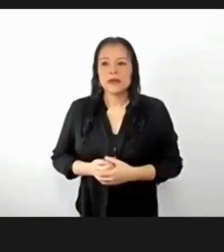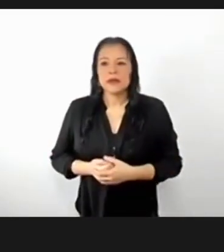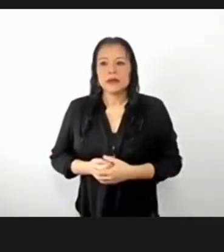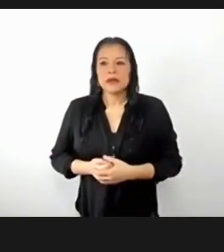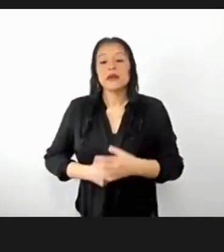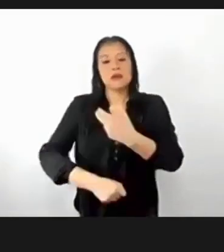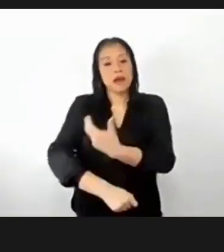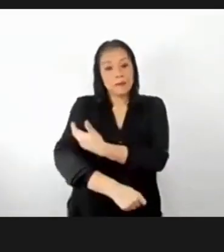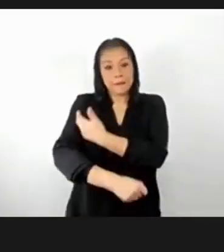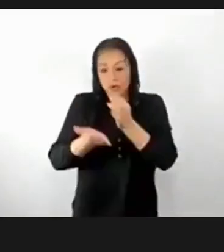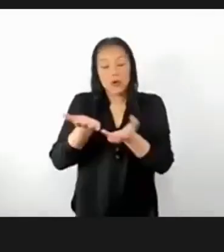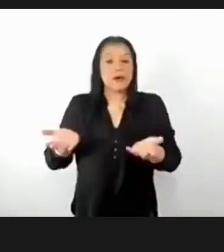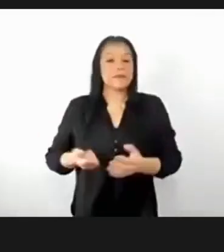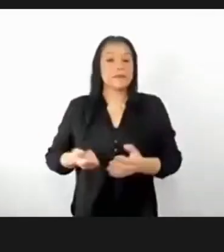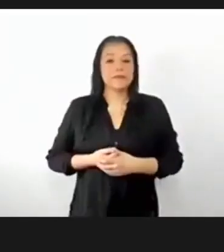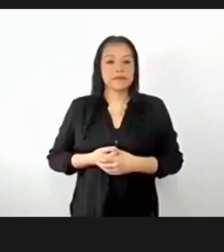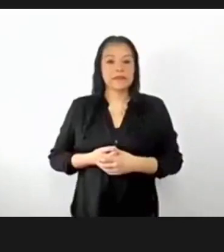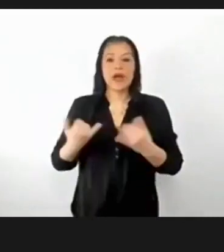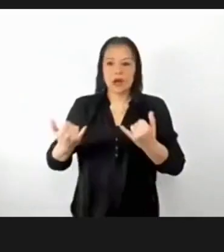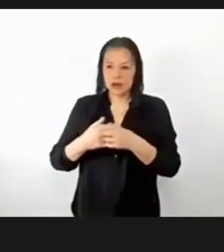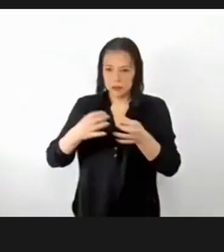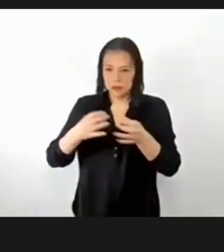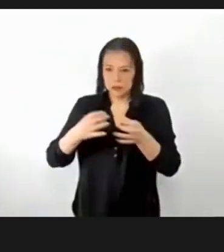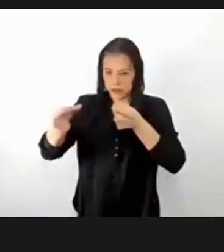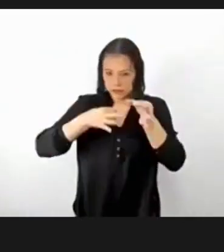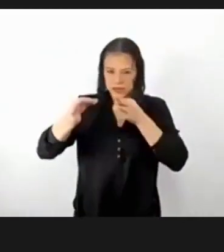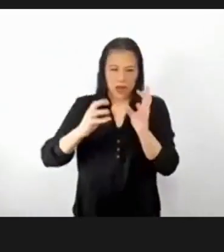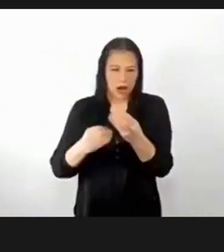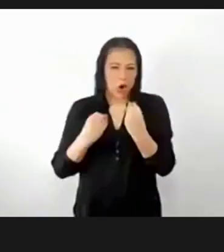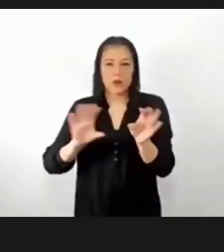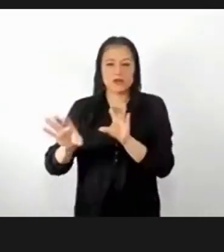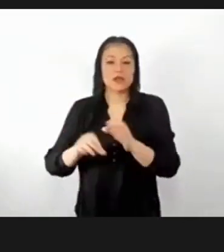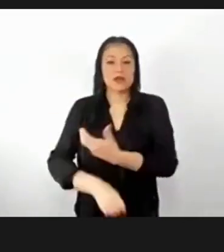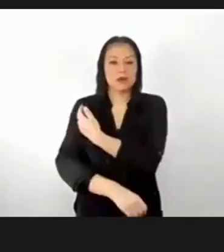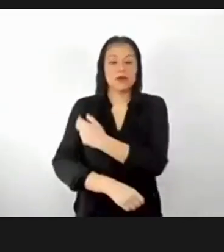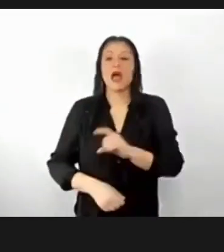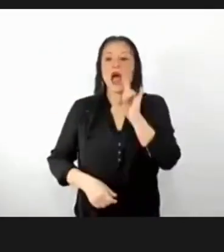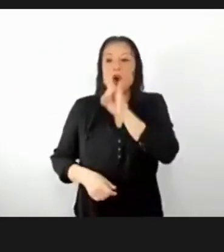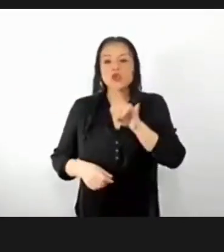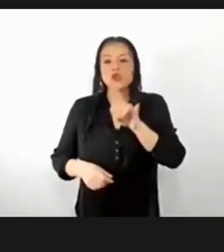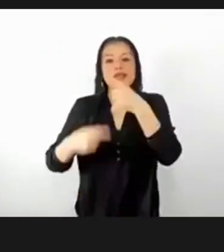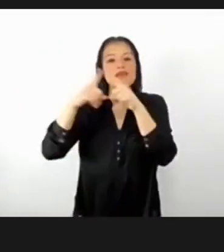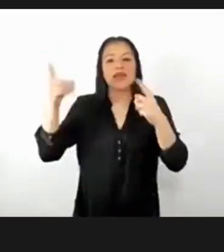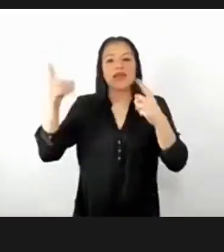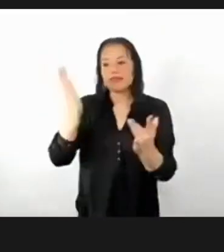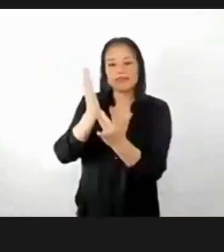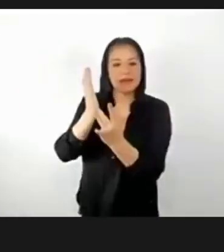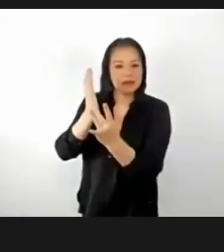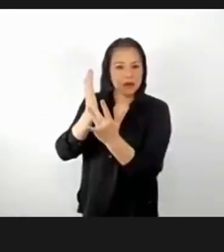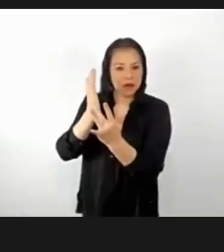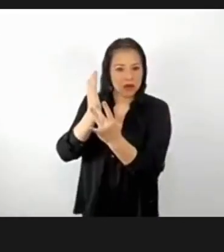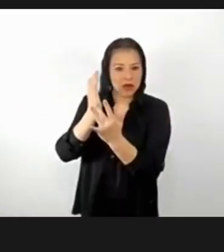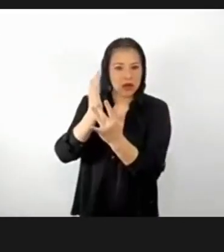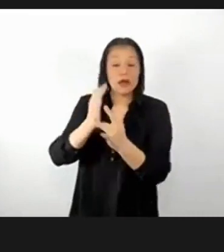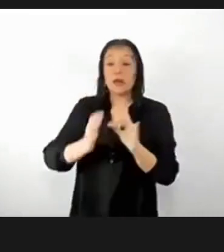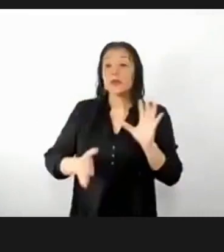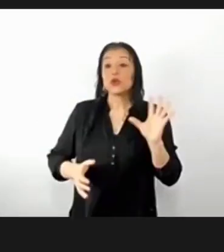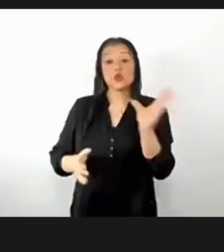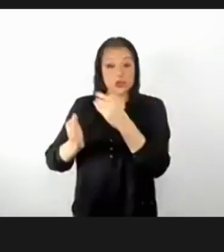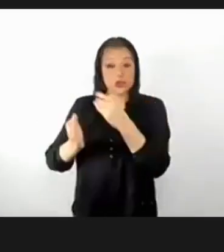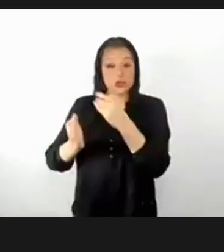una vacuna que se ha hecho, y ahora les voy a explicar en un ratito, usando varias tecnologías,